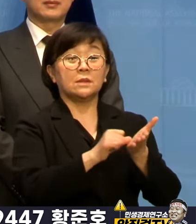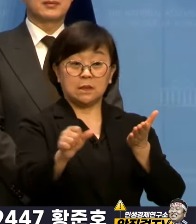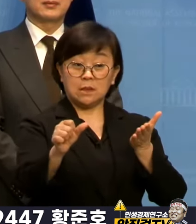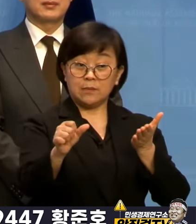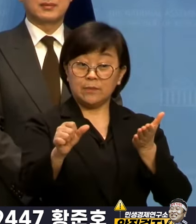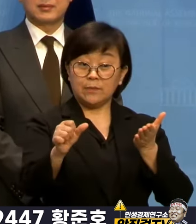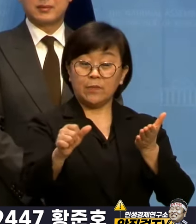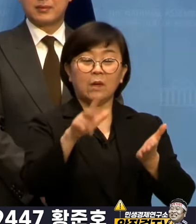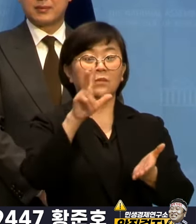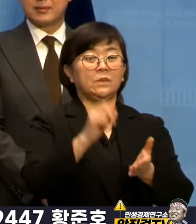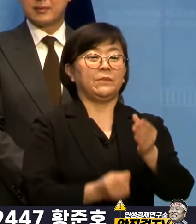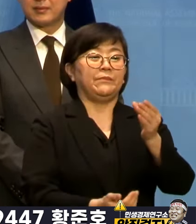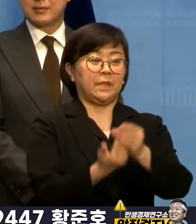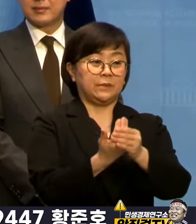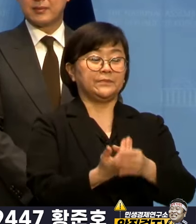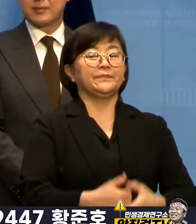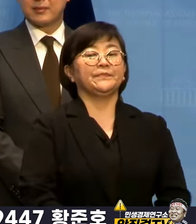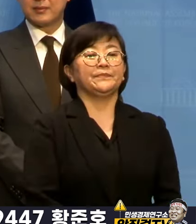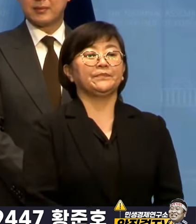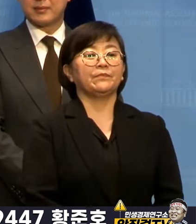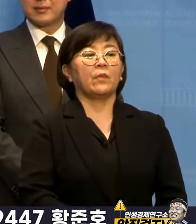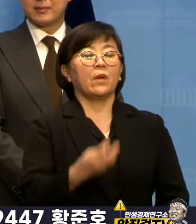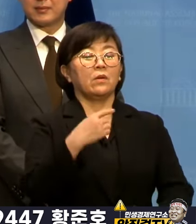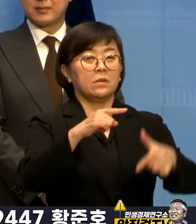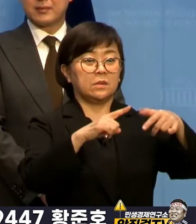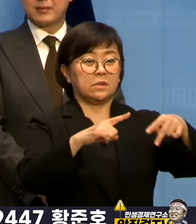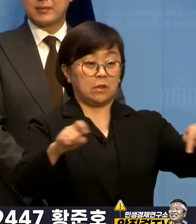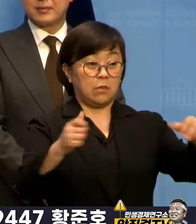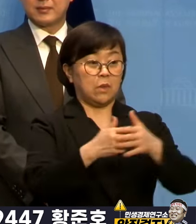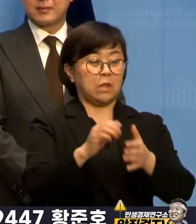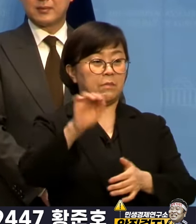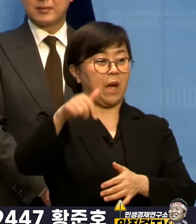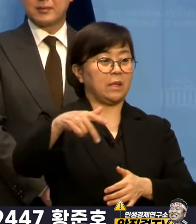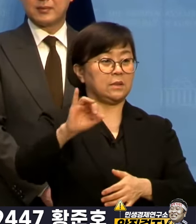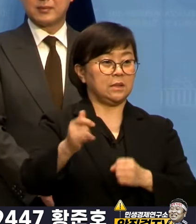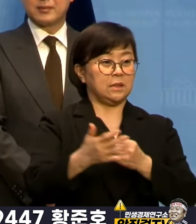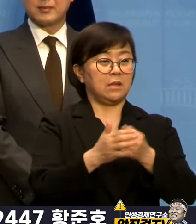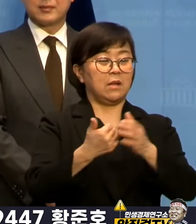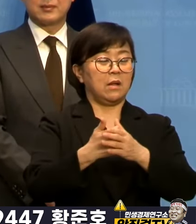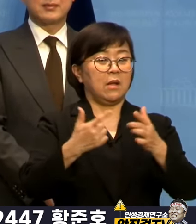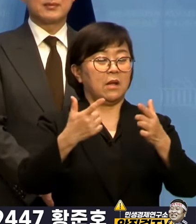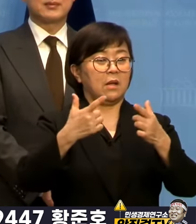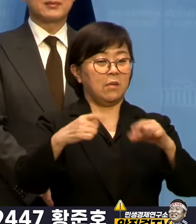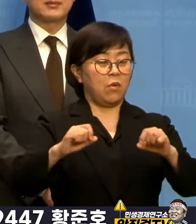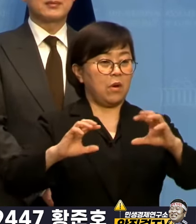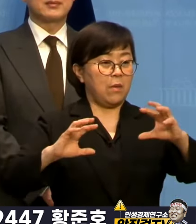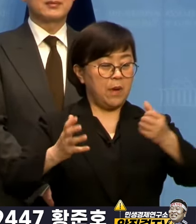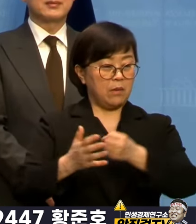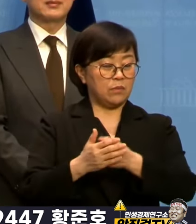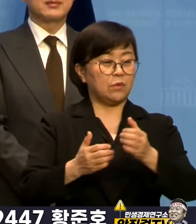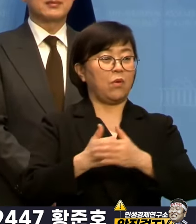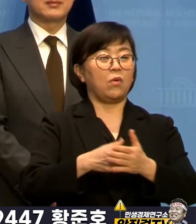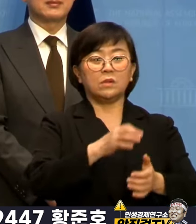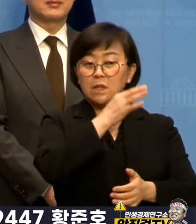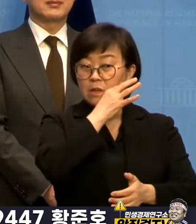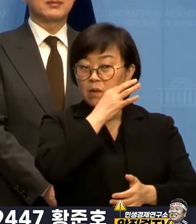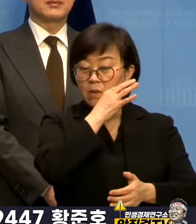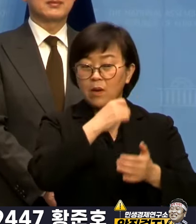삭제하는 문제가 있었습니다. 소설의 박준호 후보는 일본과 애교, 보름대교, 백기투항